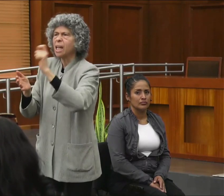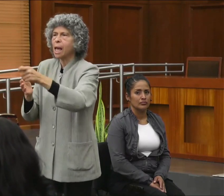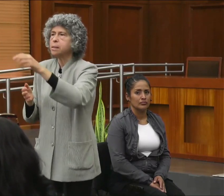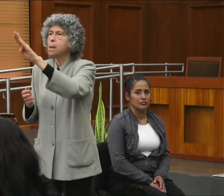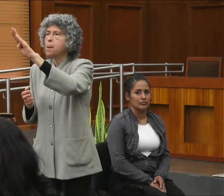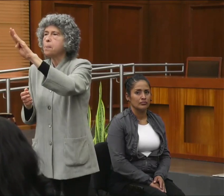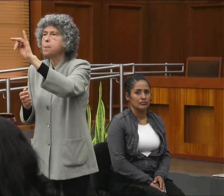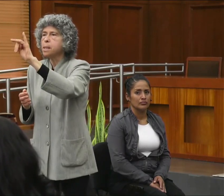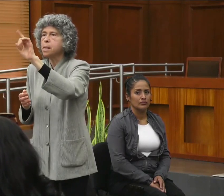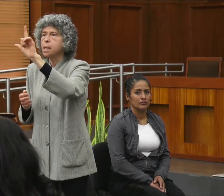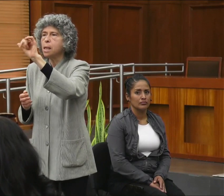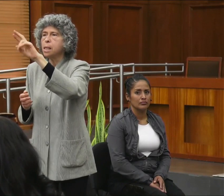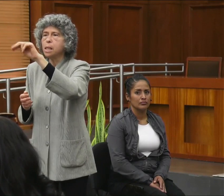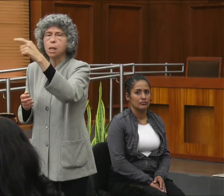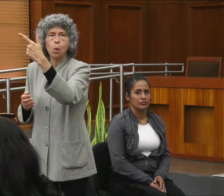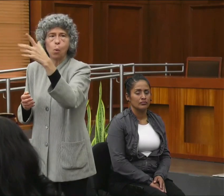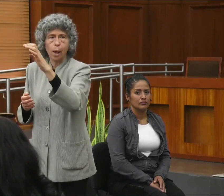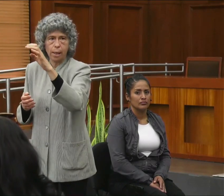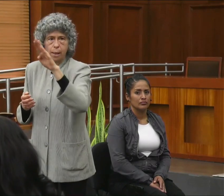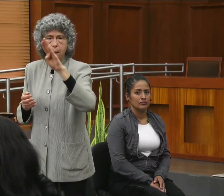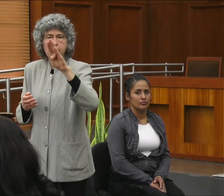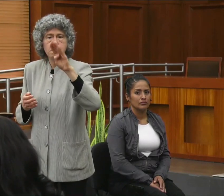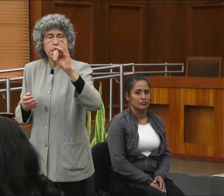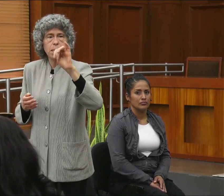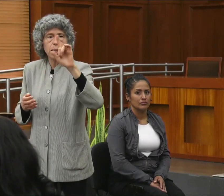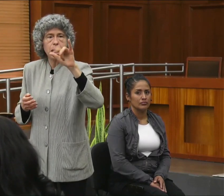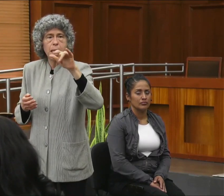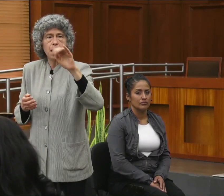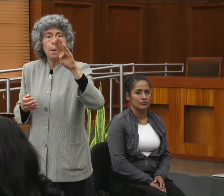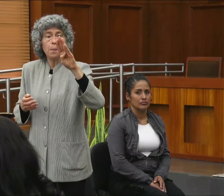En cuanto al lenguaje de español,